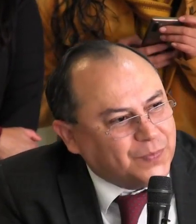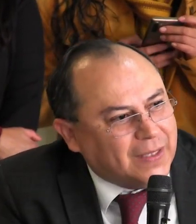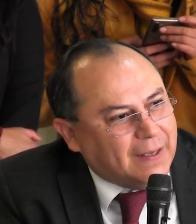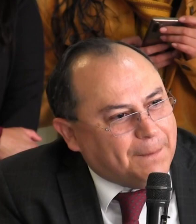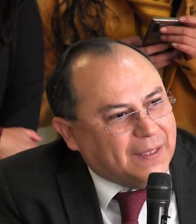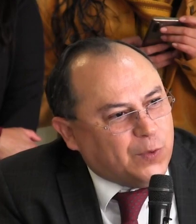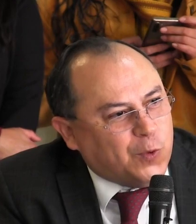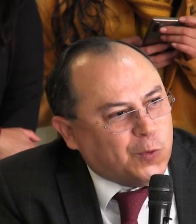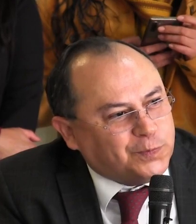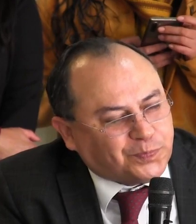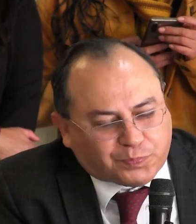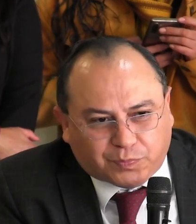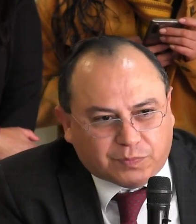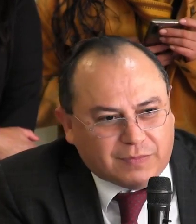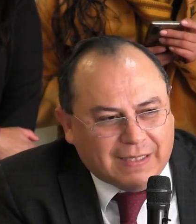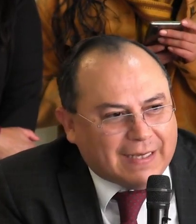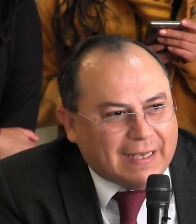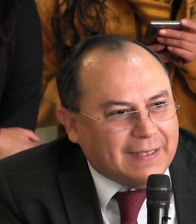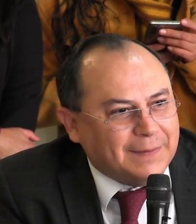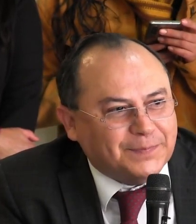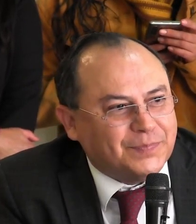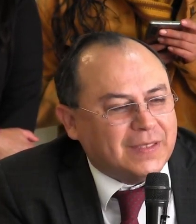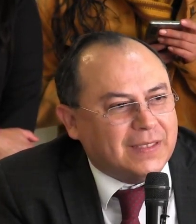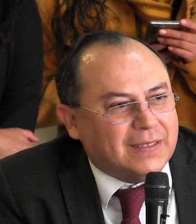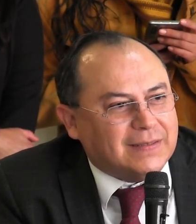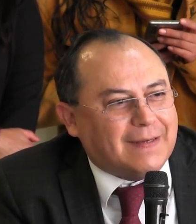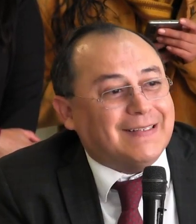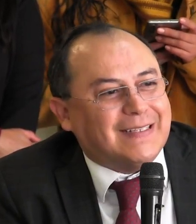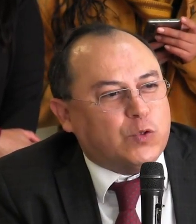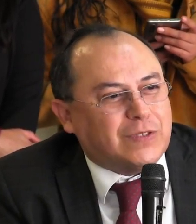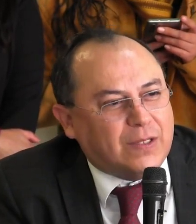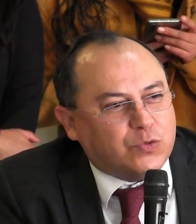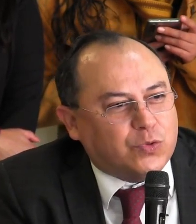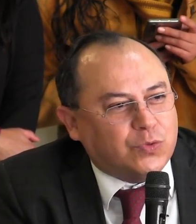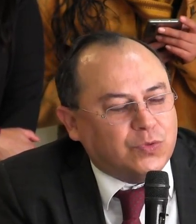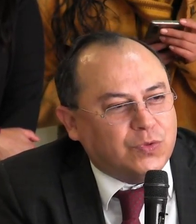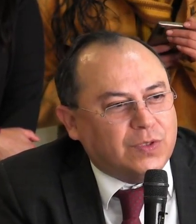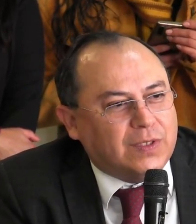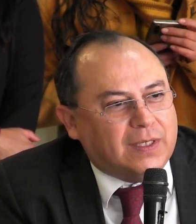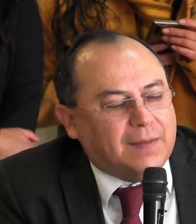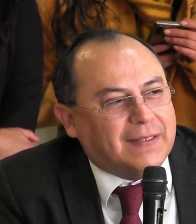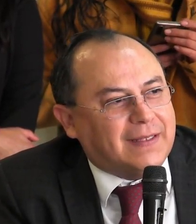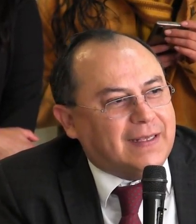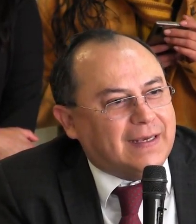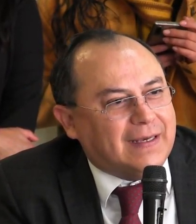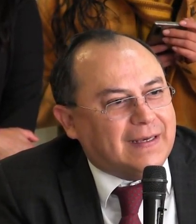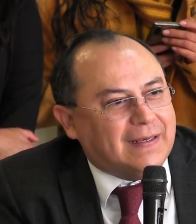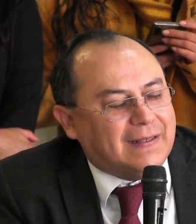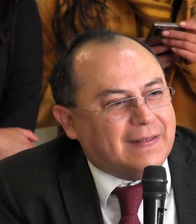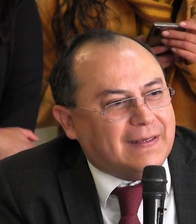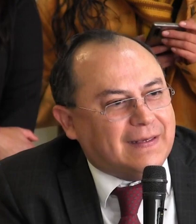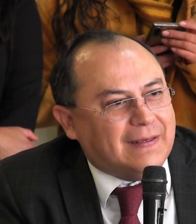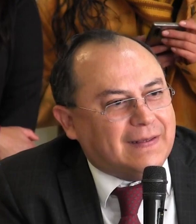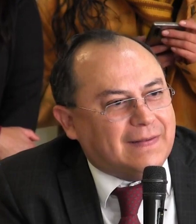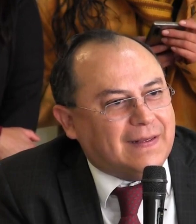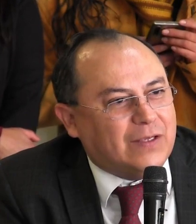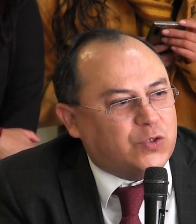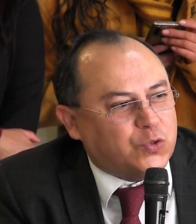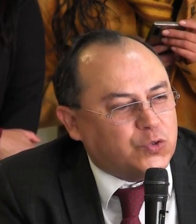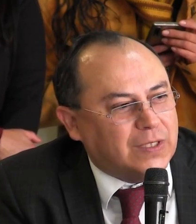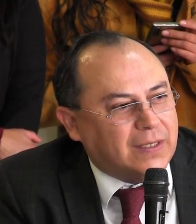someterlo, pero caray, se ha avanzado tanto en materia